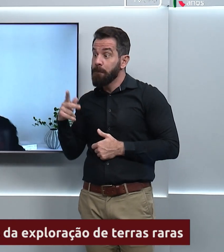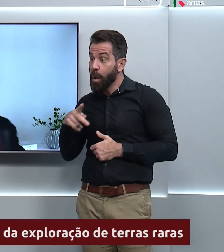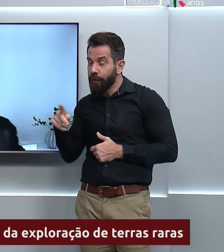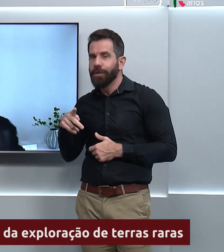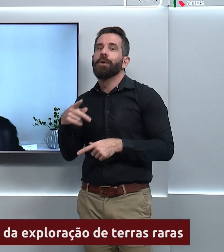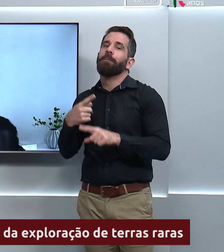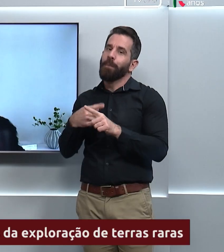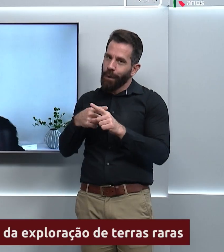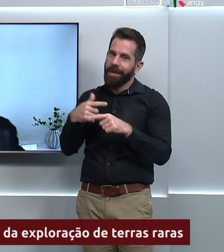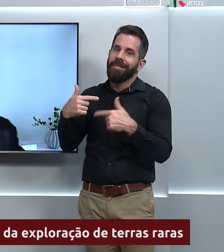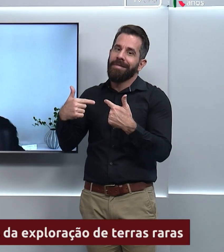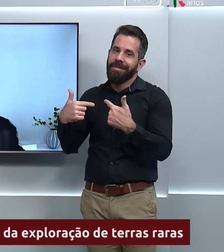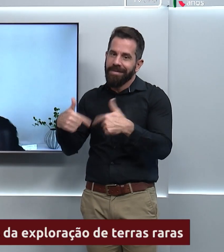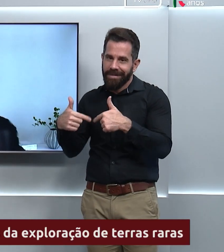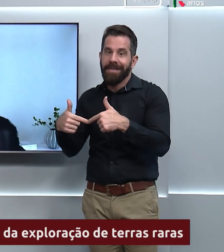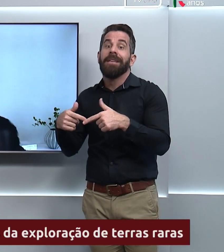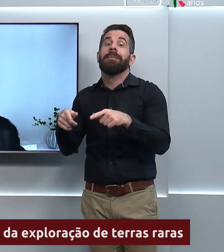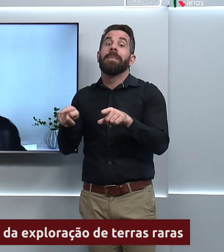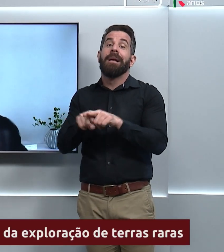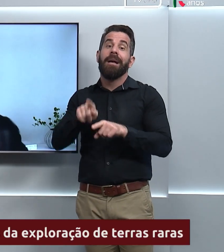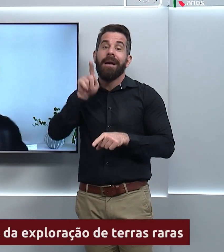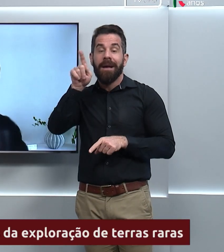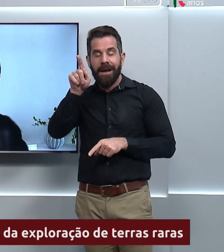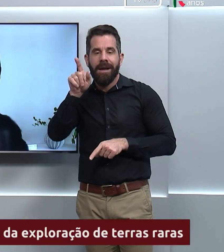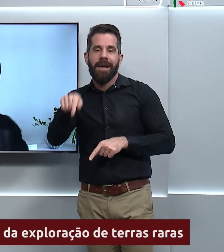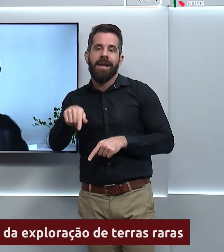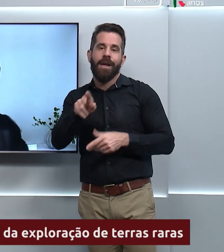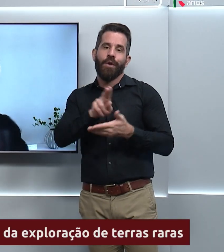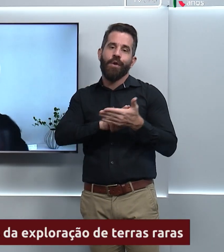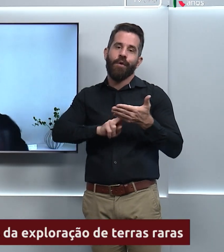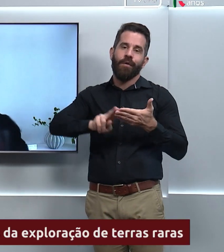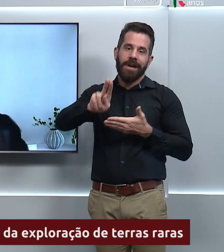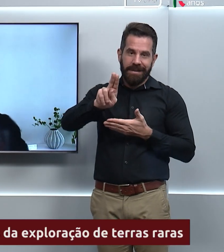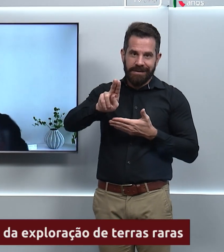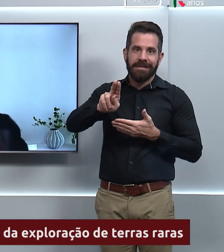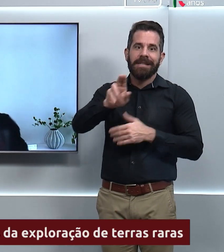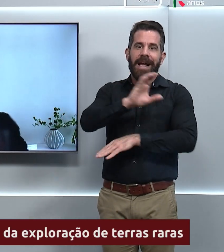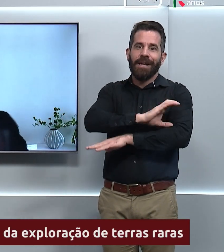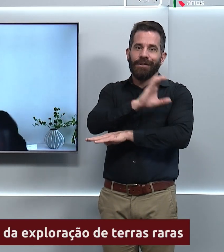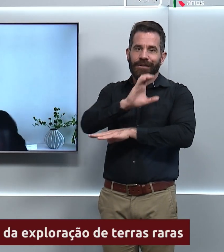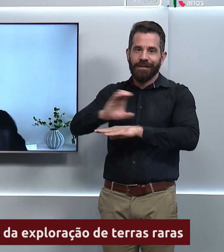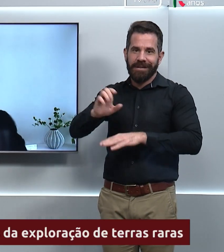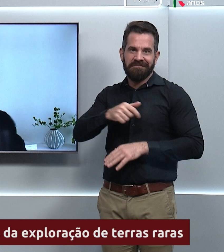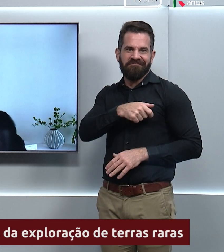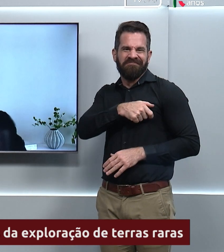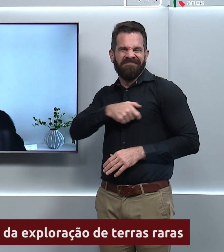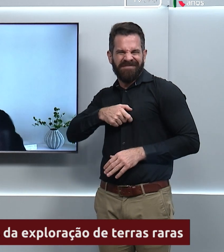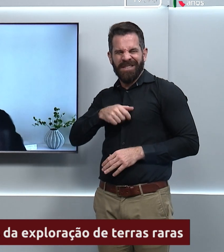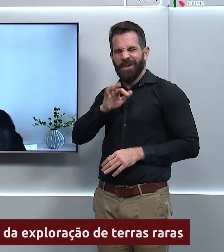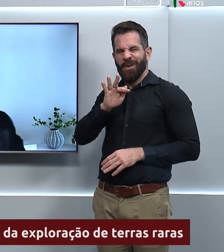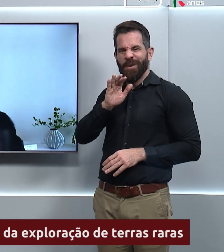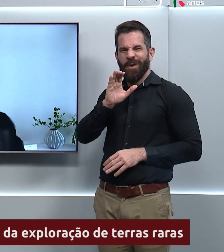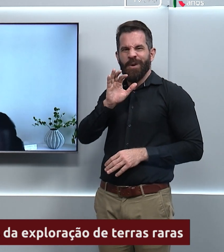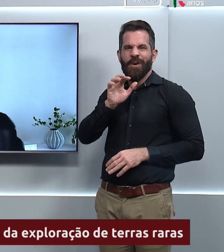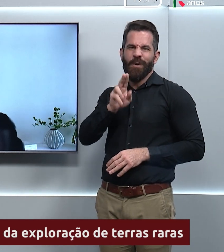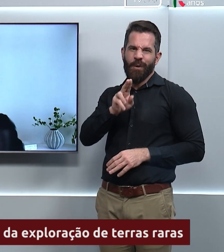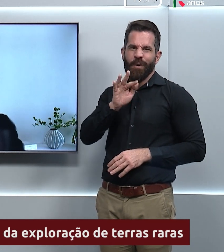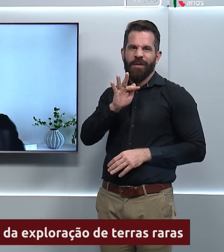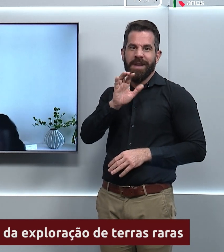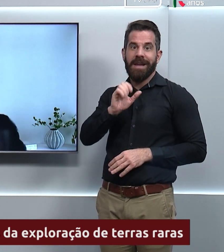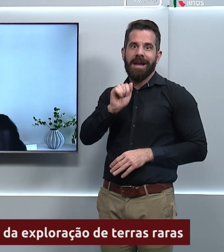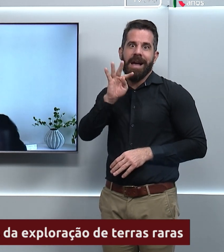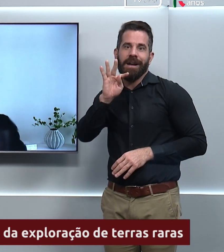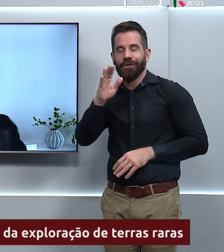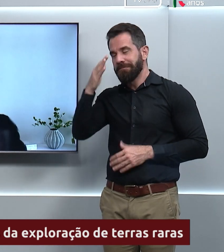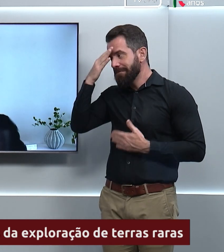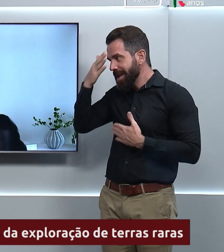também trabalha na Universidade de Catalão, né? Universidade Federal de Catalão, o FCAT, está até aqui na camiseta do professor. Obrigada, viu? Seja bem-vindo